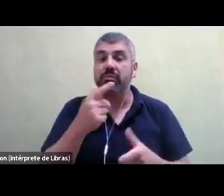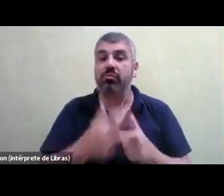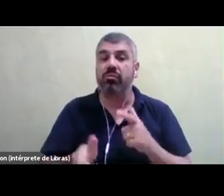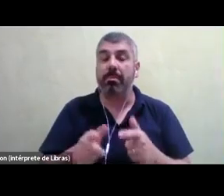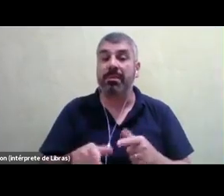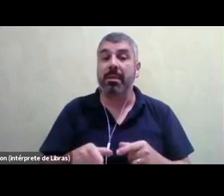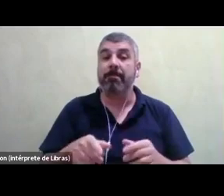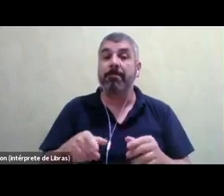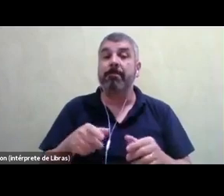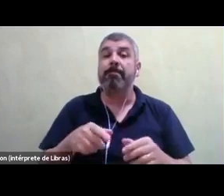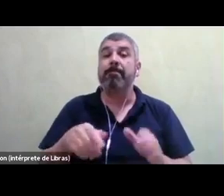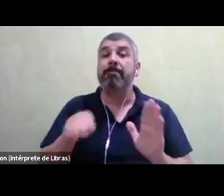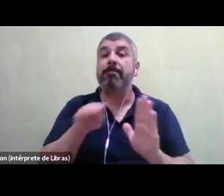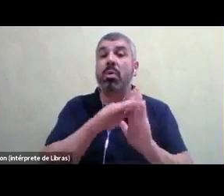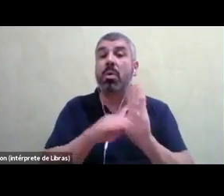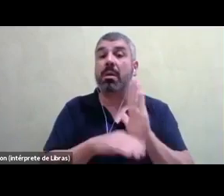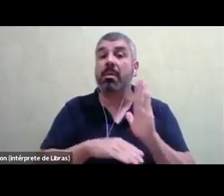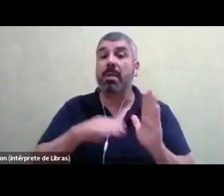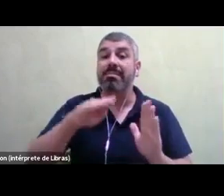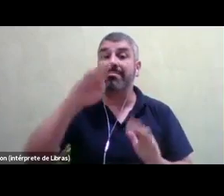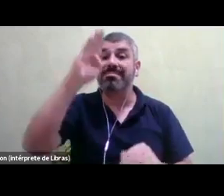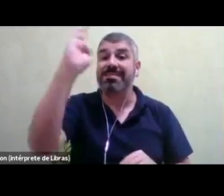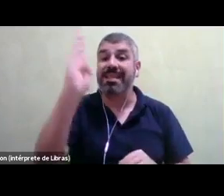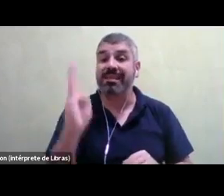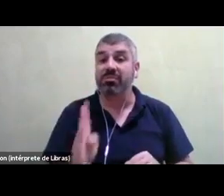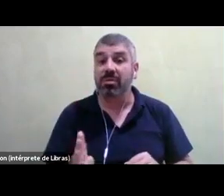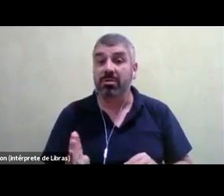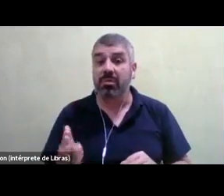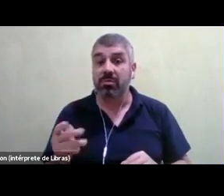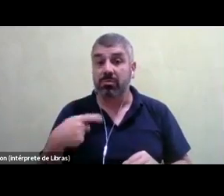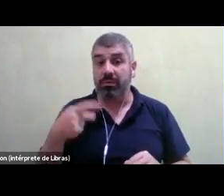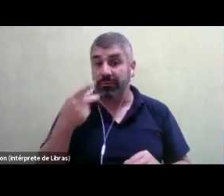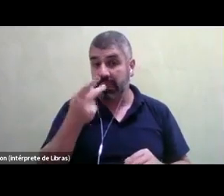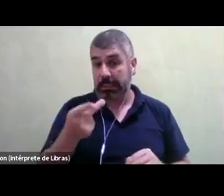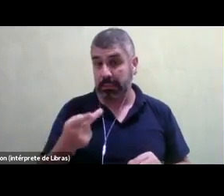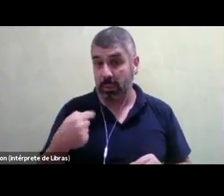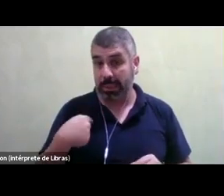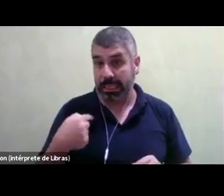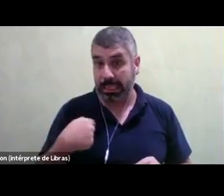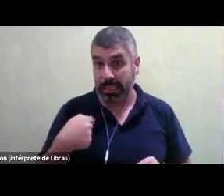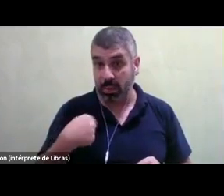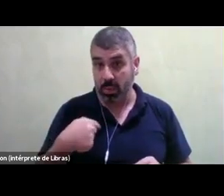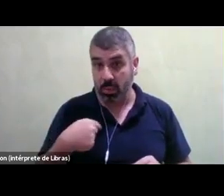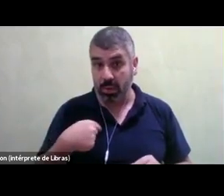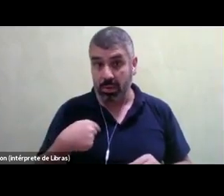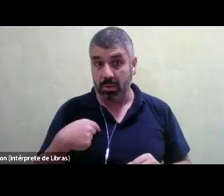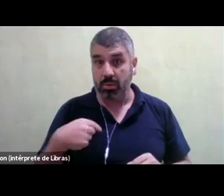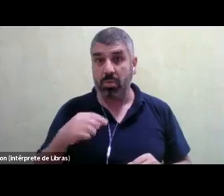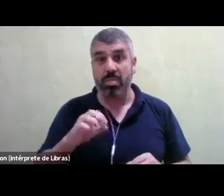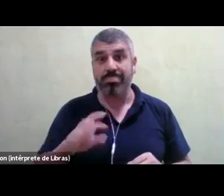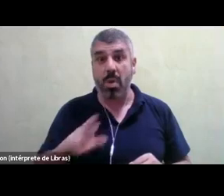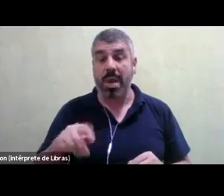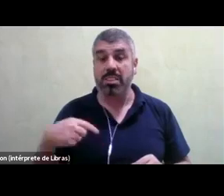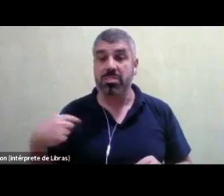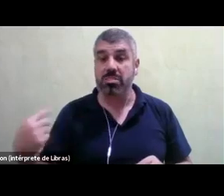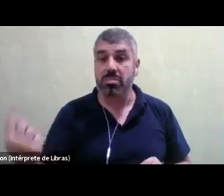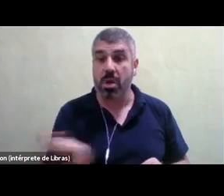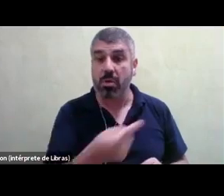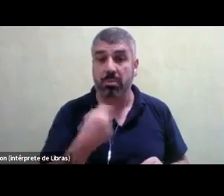né? Isso aqui eu estou usando eu para falar, só para não ficar esquisito, né? Para não ficar falando nós e a gente, mas eu sou